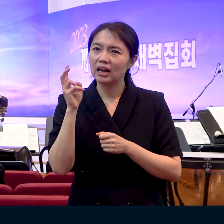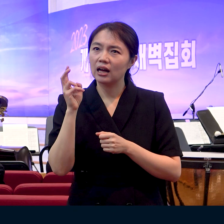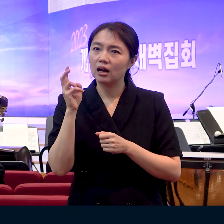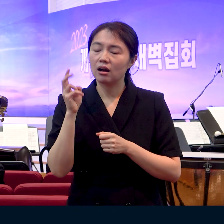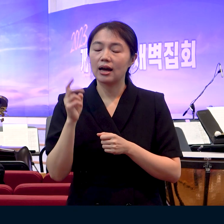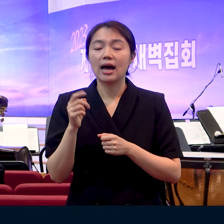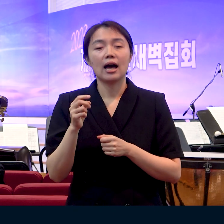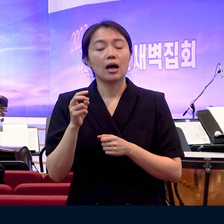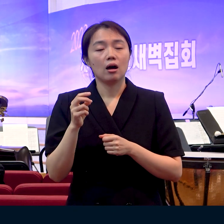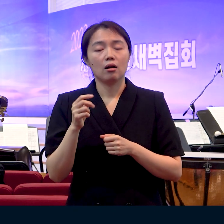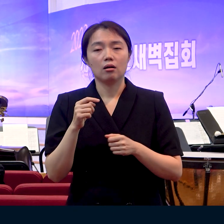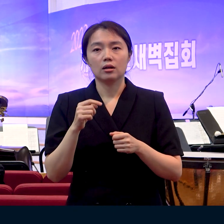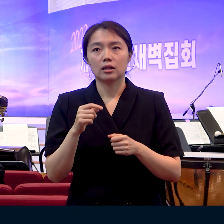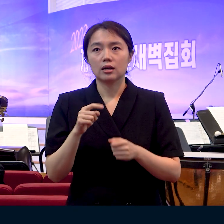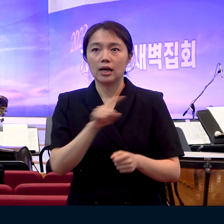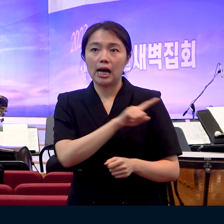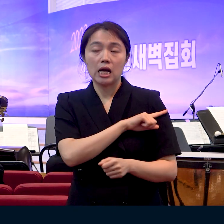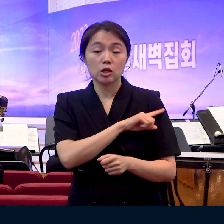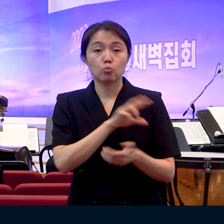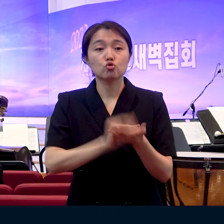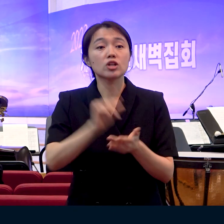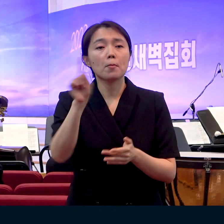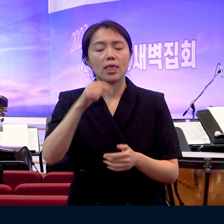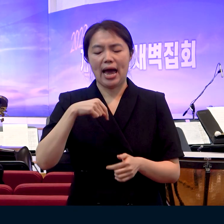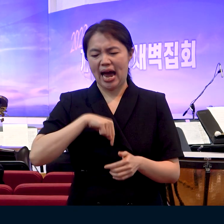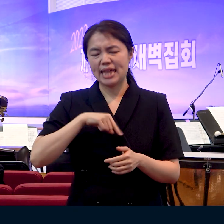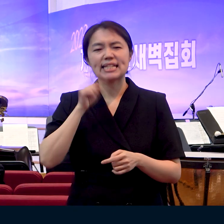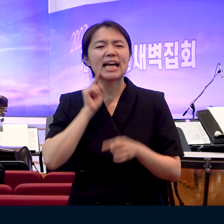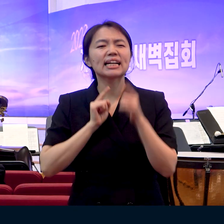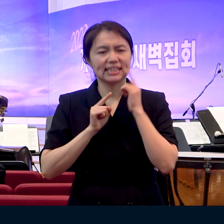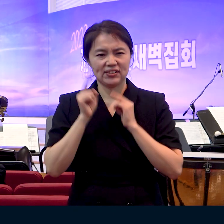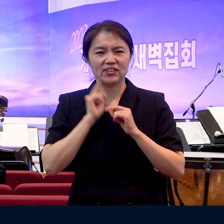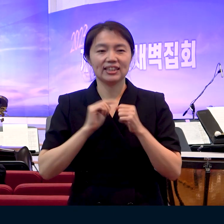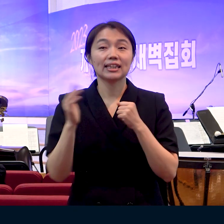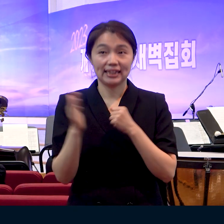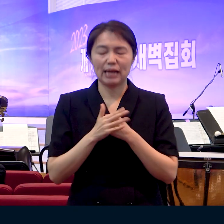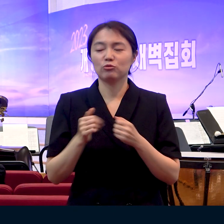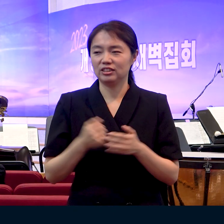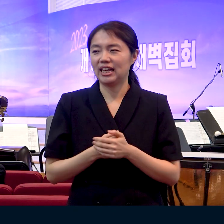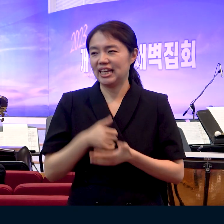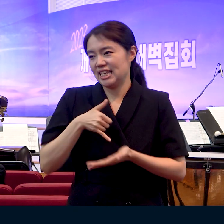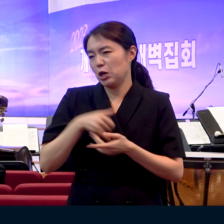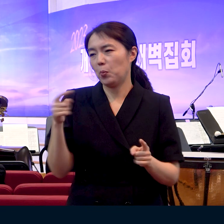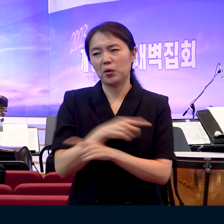상처들, 어떤 컴플렉스들, 거기에 마귀가 역사하면서 그렇게 지우죠.